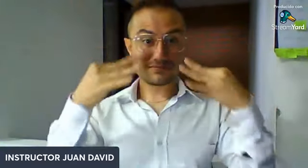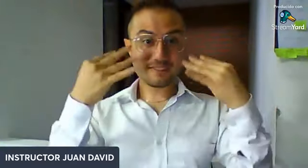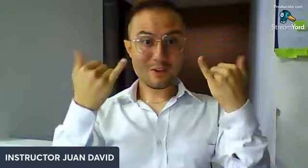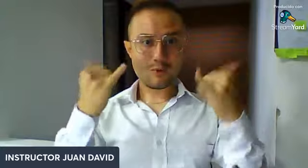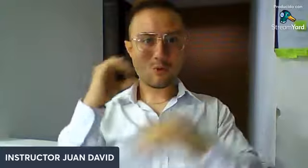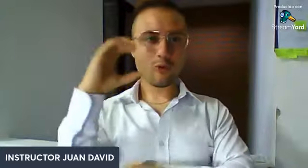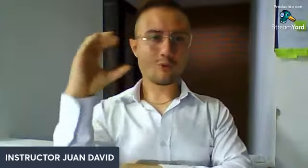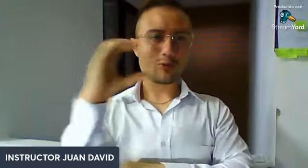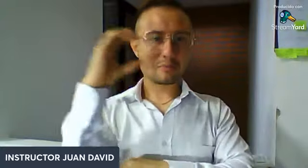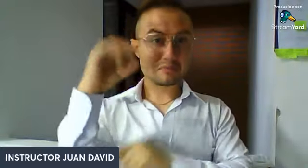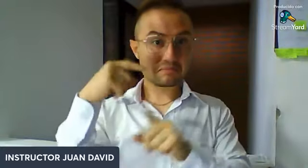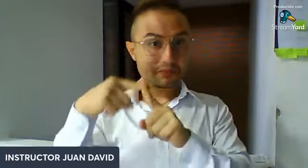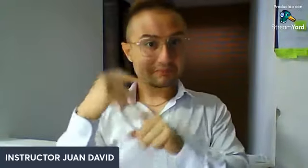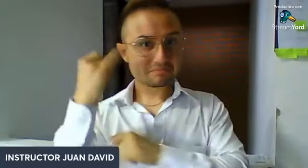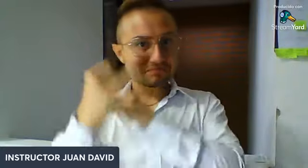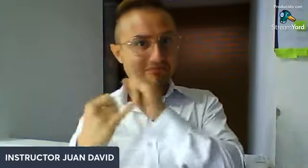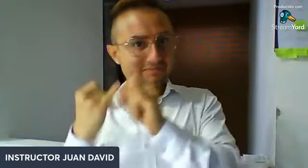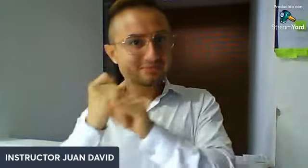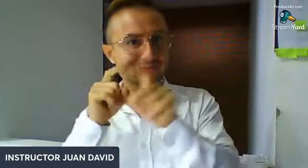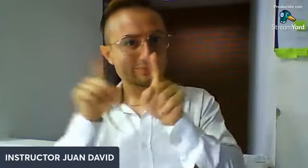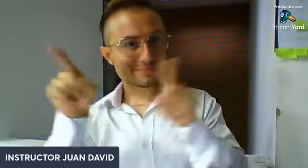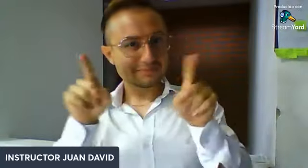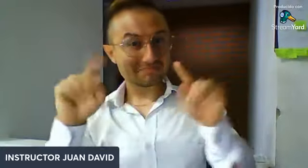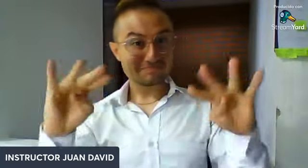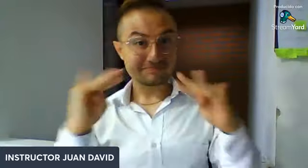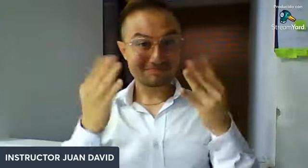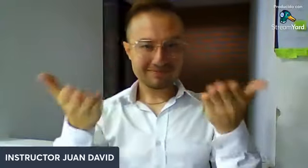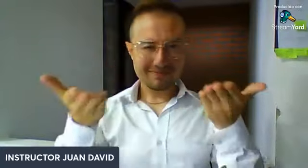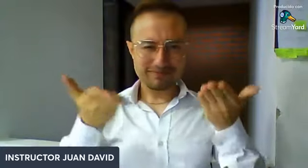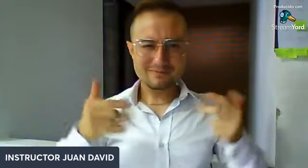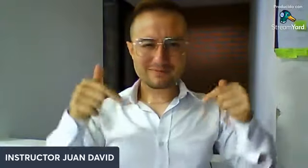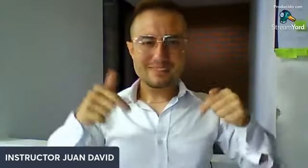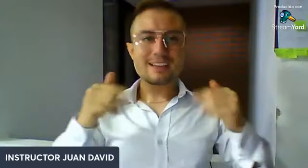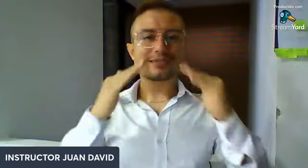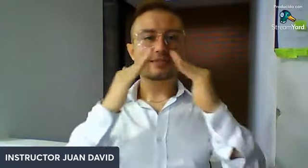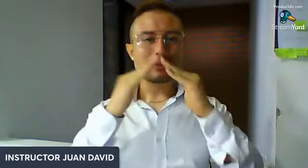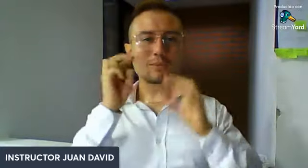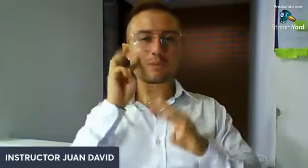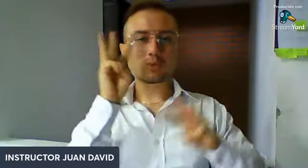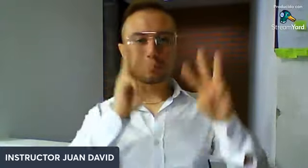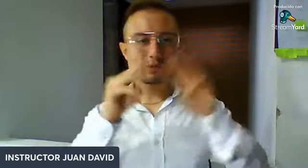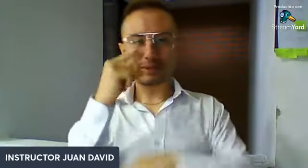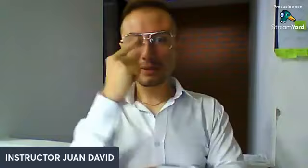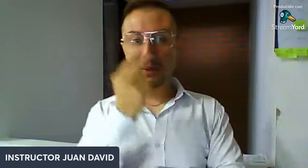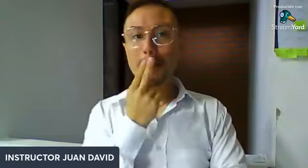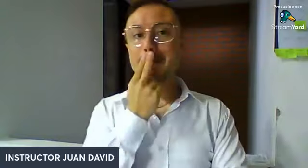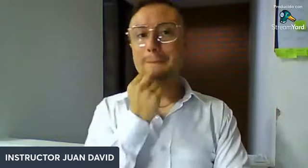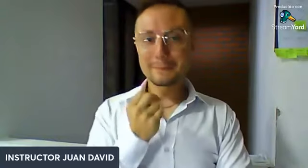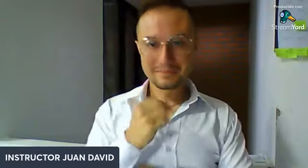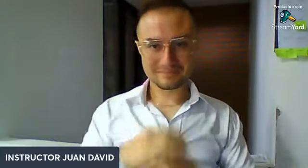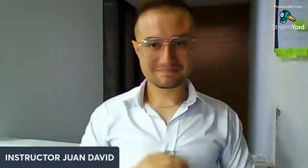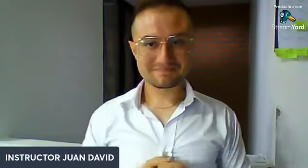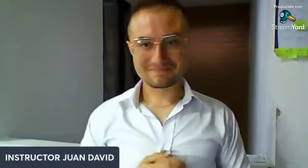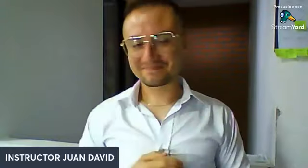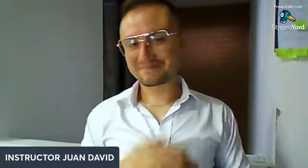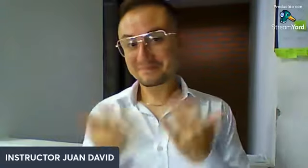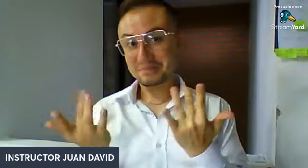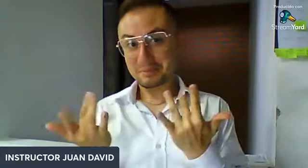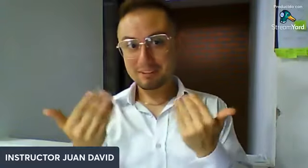Hola, hola, un saludo para todos los que me están viendo a nivel nacional, también internacional. Todos ustedes sean bienvenidos a este espacio